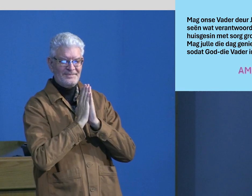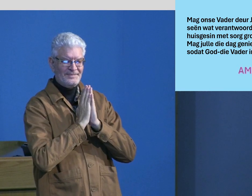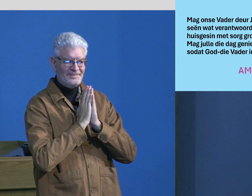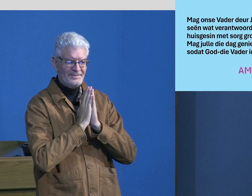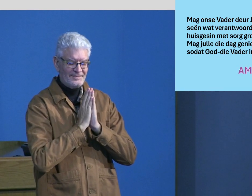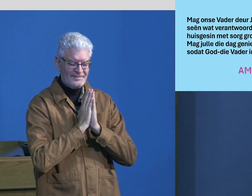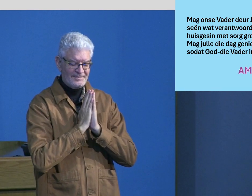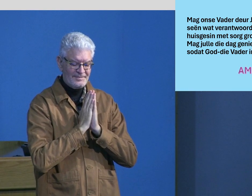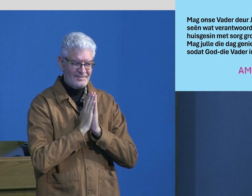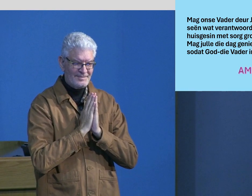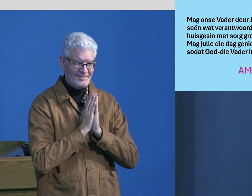Laat ons saam bid.